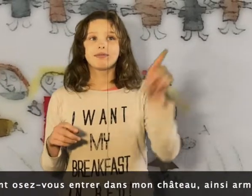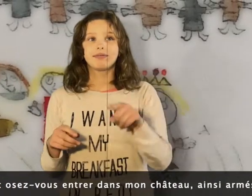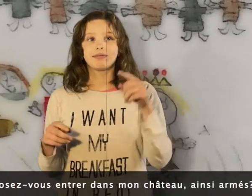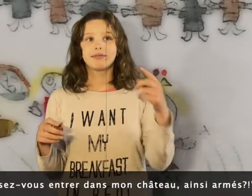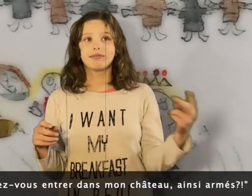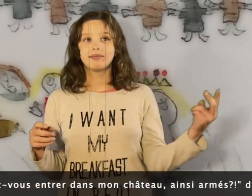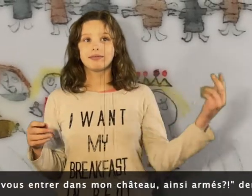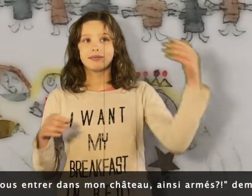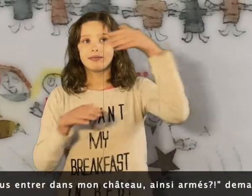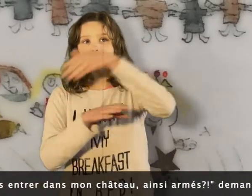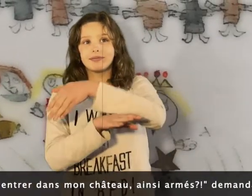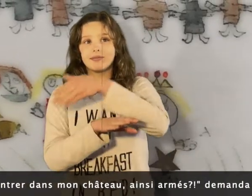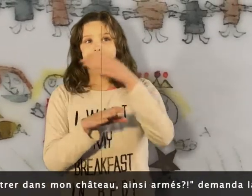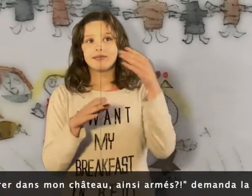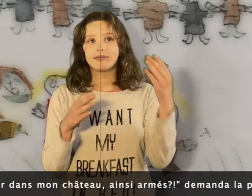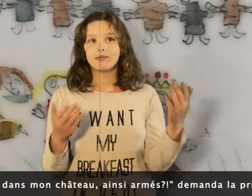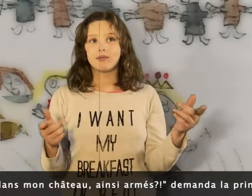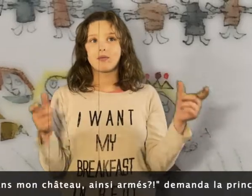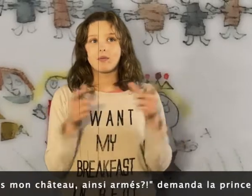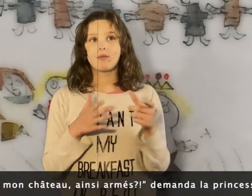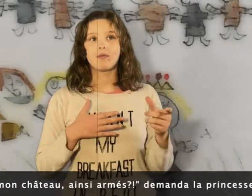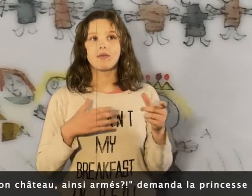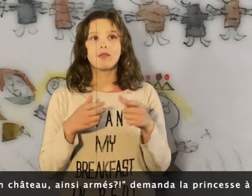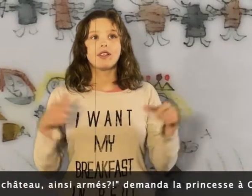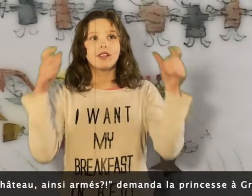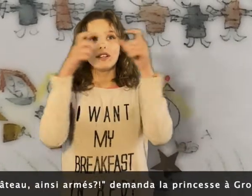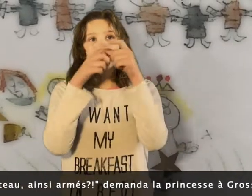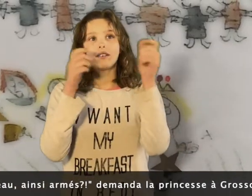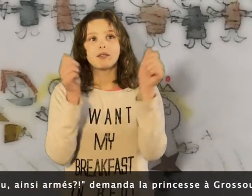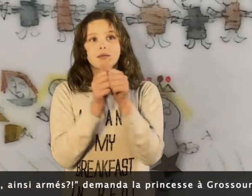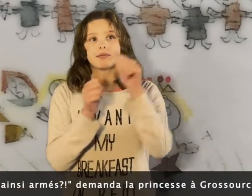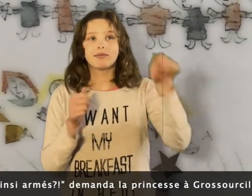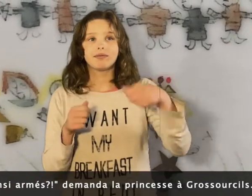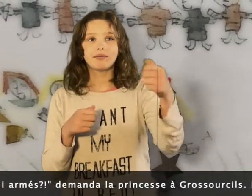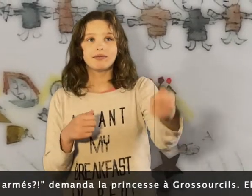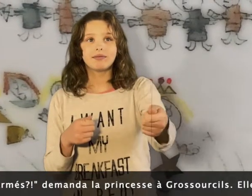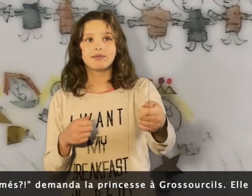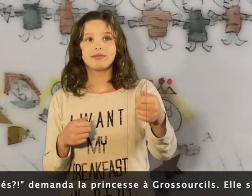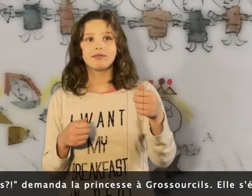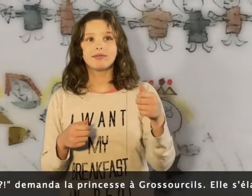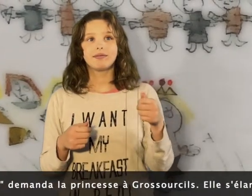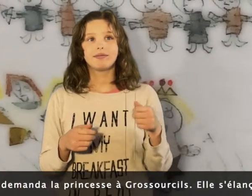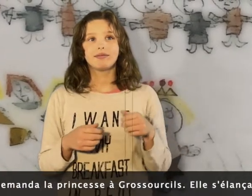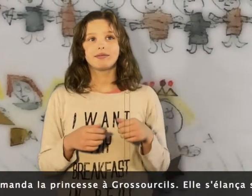Comment osez-vous entrer dans mon château ainsi armé ? Demanda la princesse à gros sourcils.